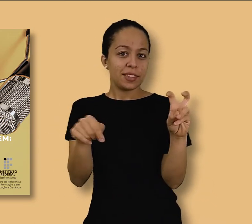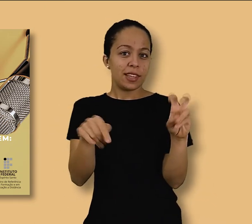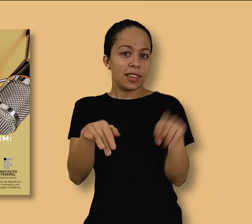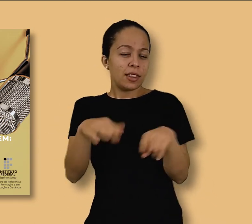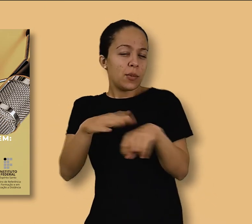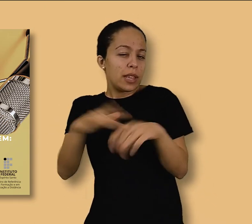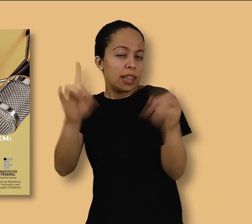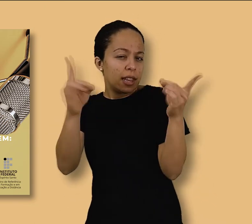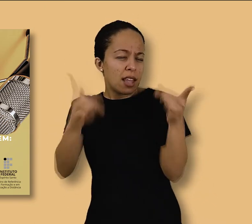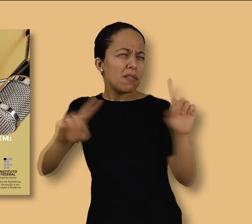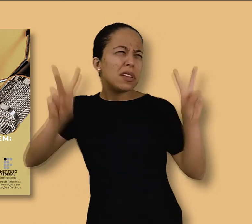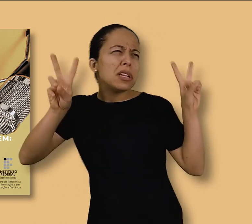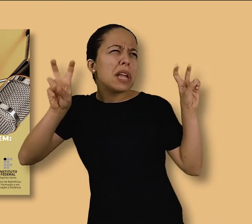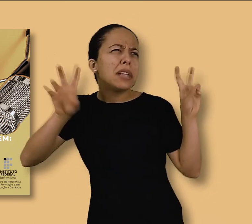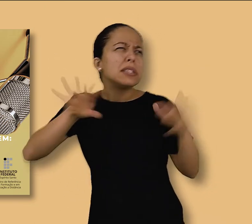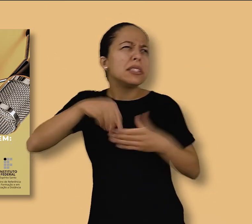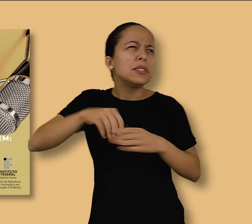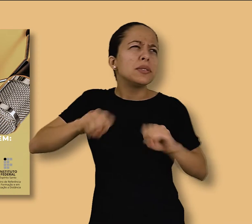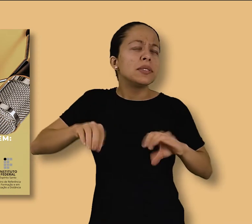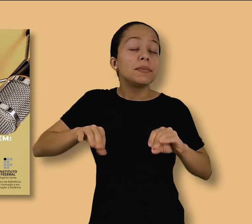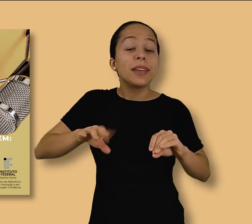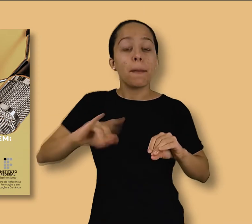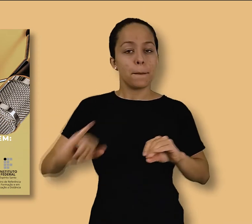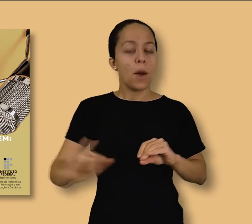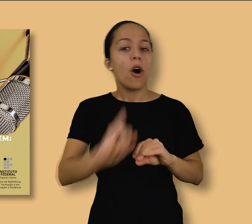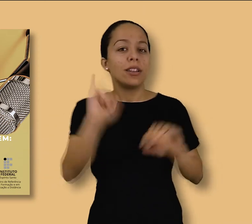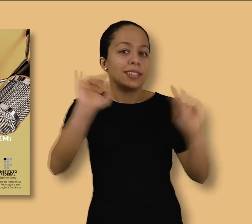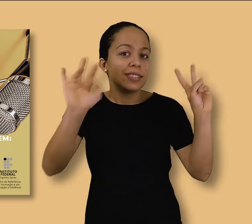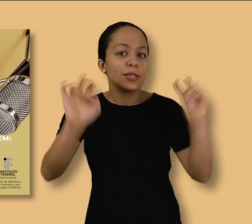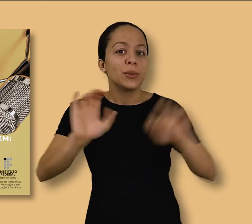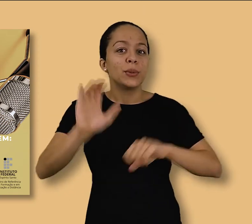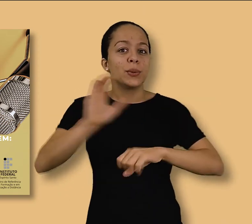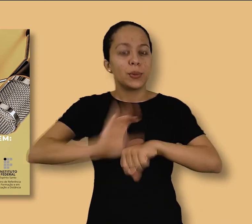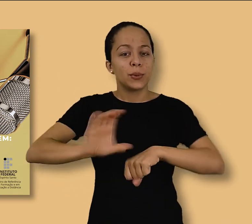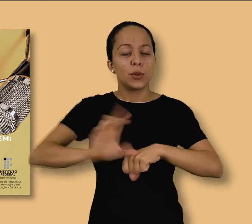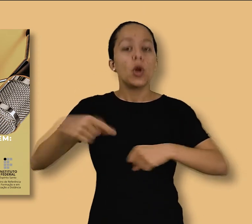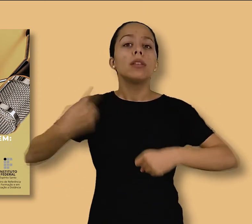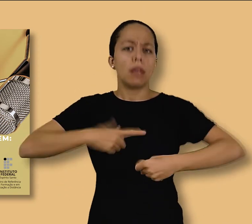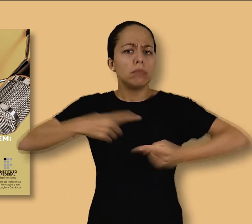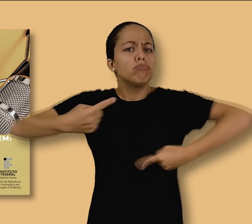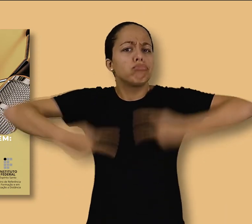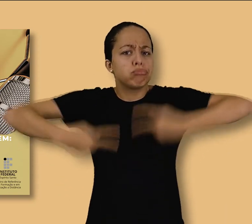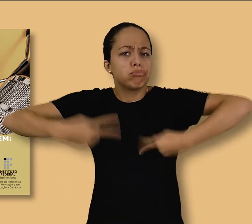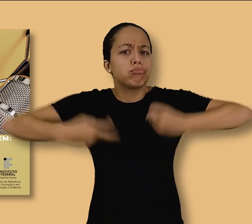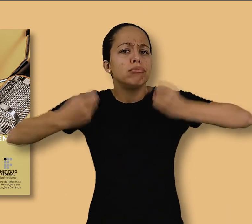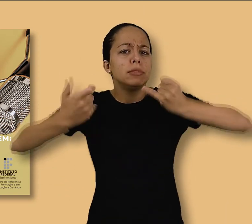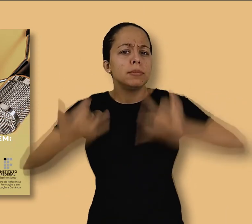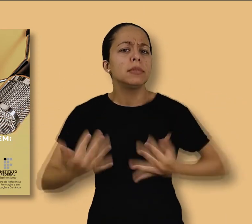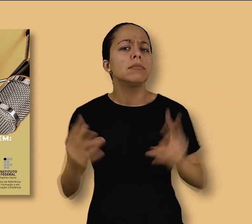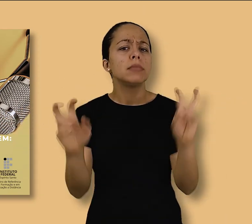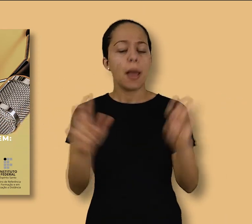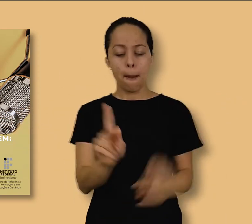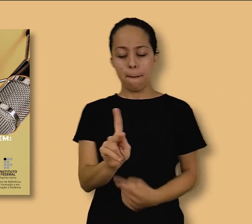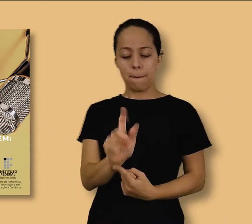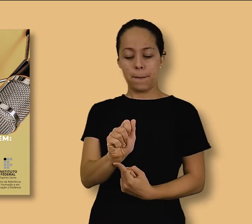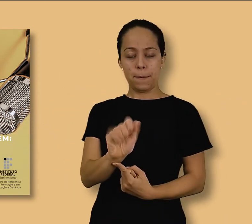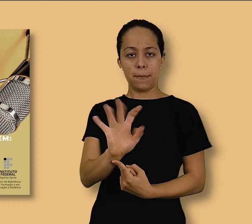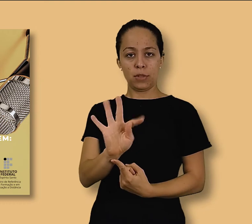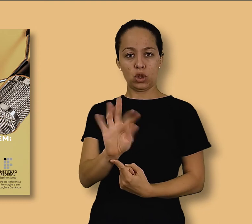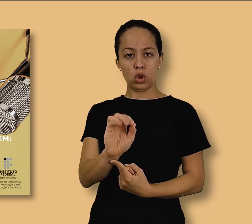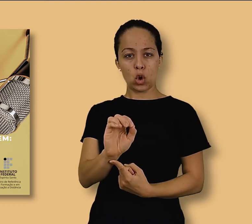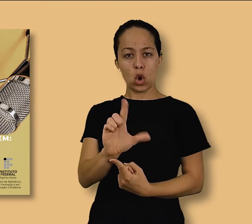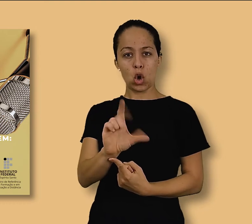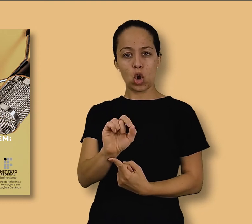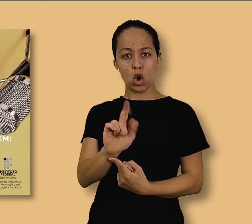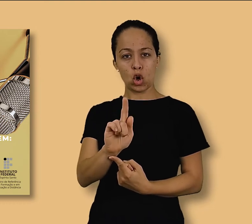nosso fio condutor né você espinha dorsal do nosso curso só é a discussão é sobre a questão